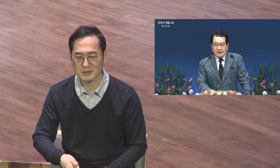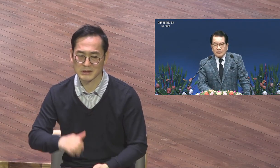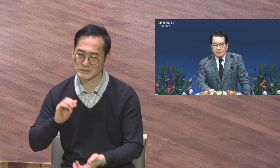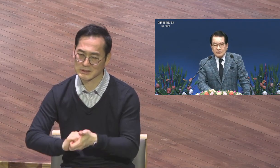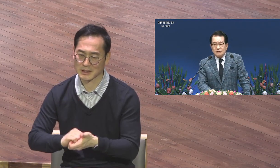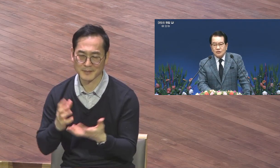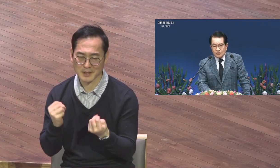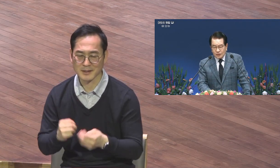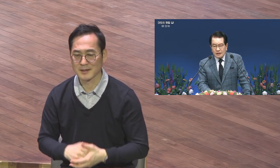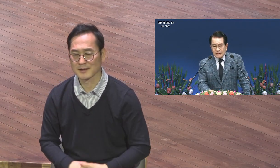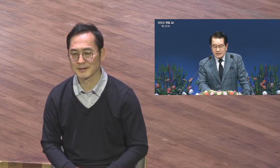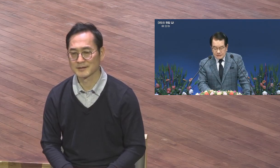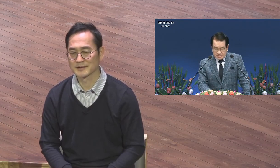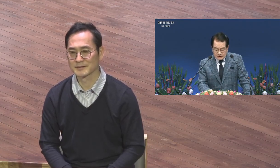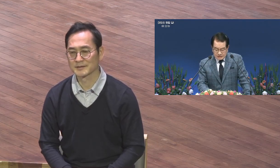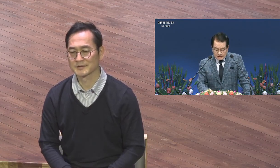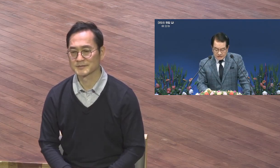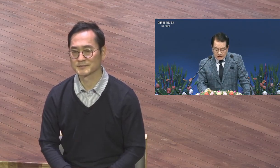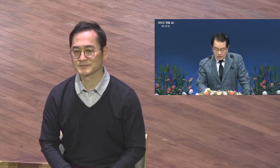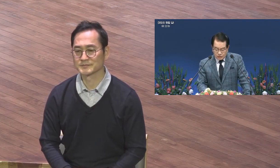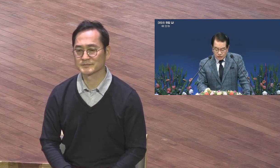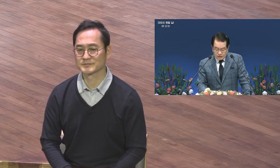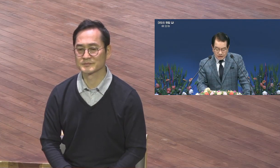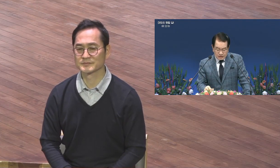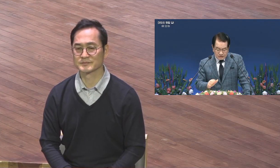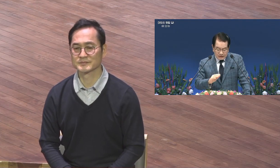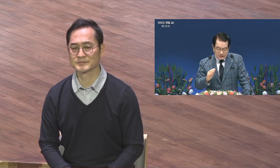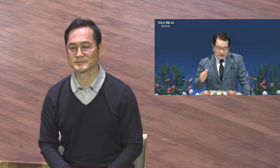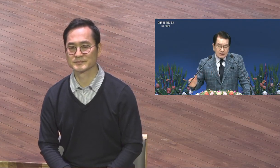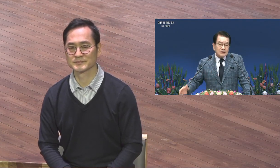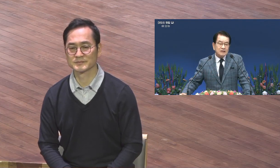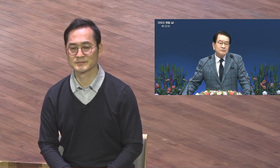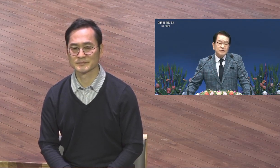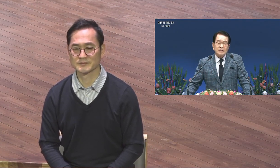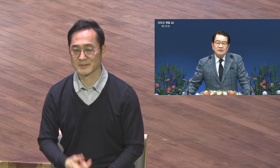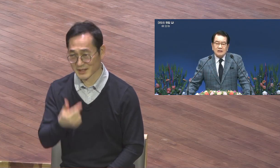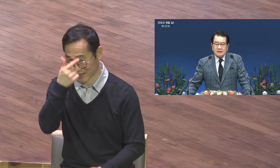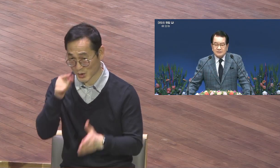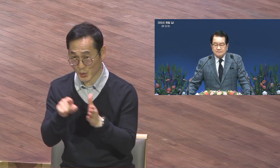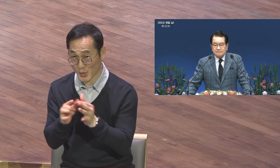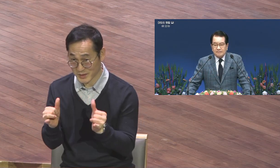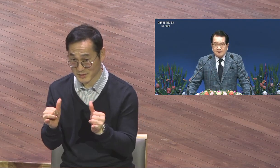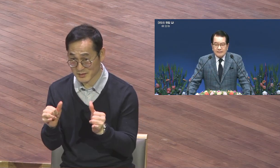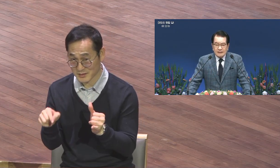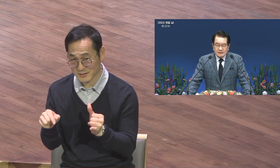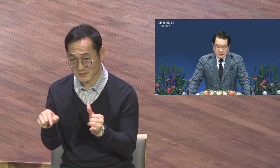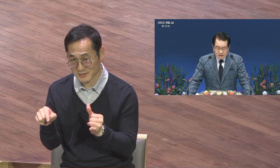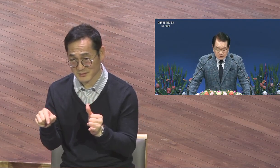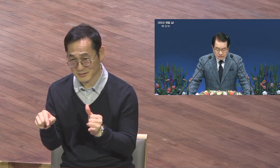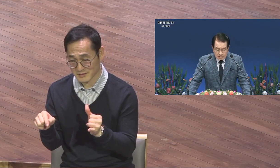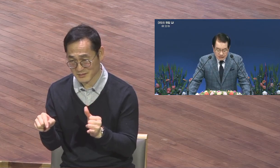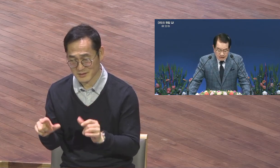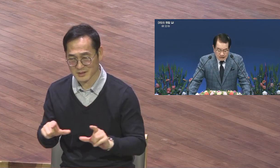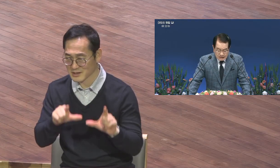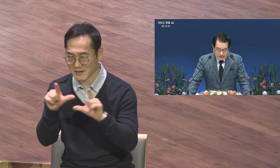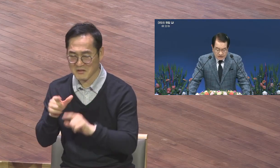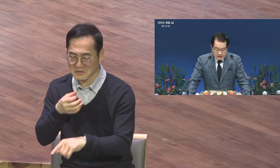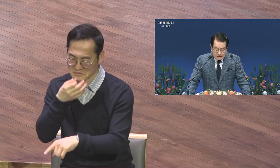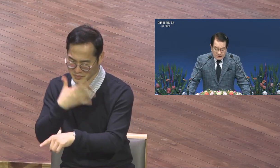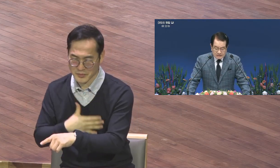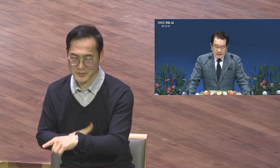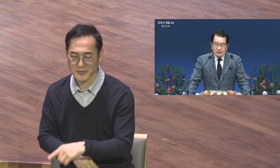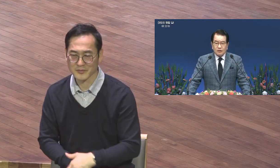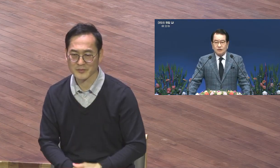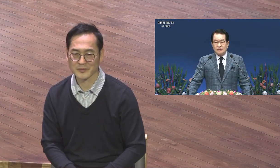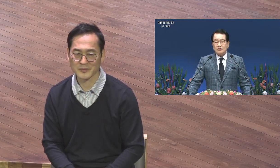차별이 많아요. 기독교인에 대해서는 그래서 기독교인들이 살기가 힘든 현장이에요. 자 이런